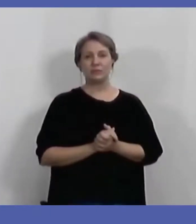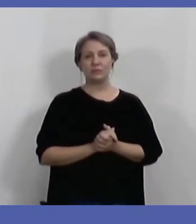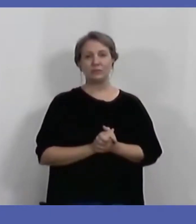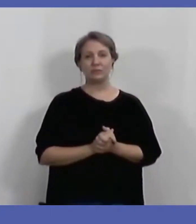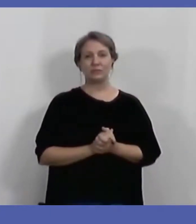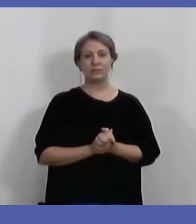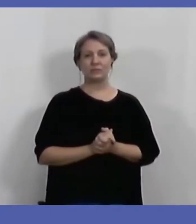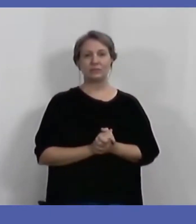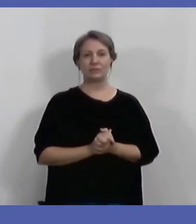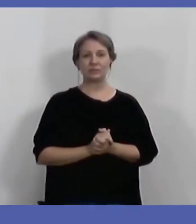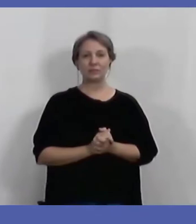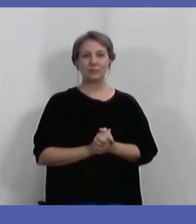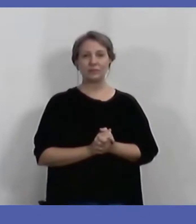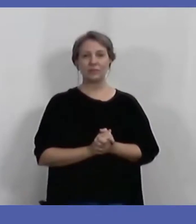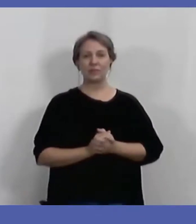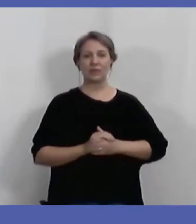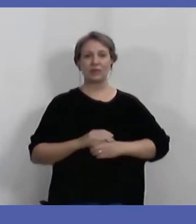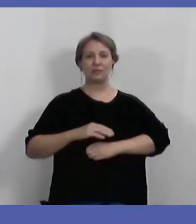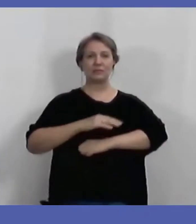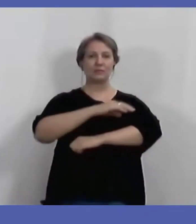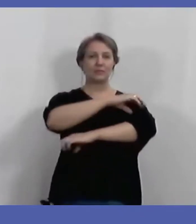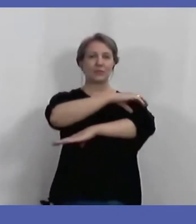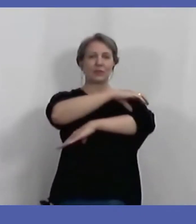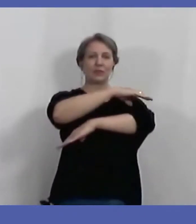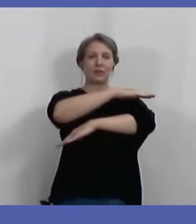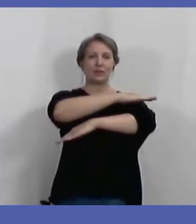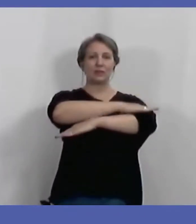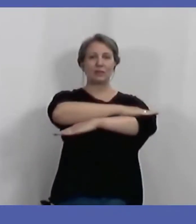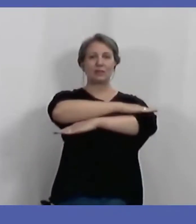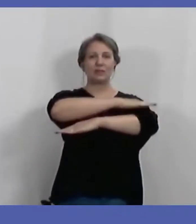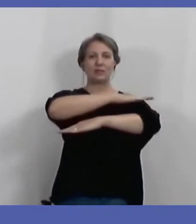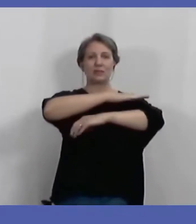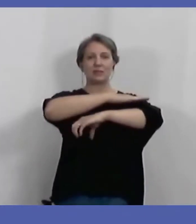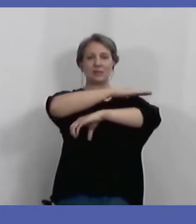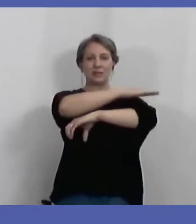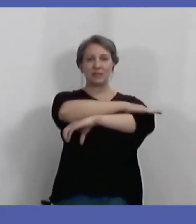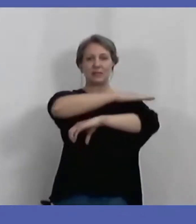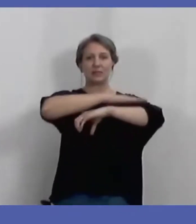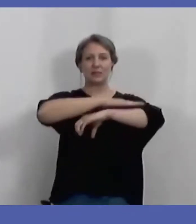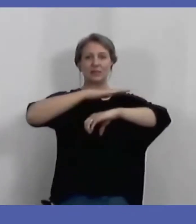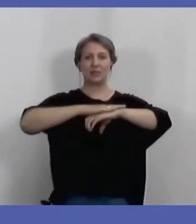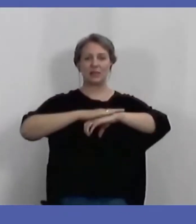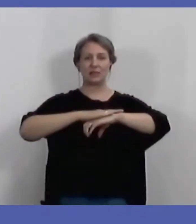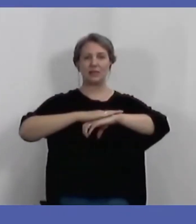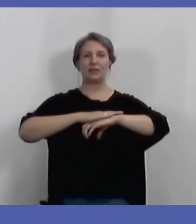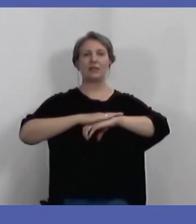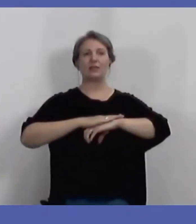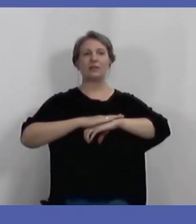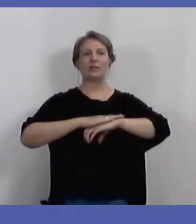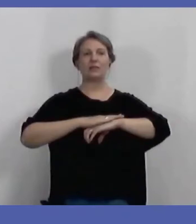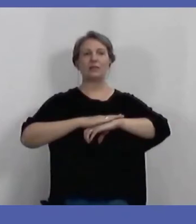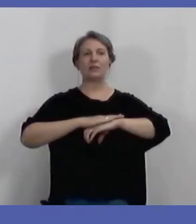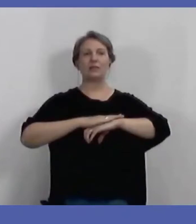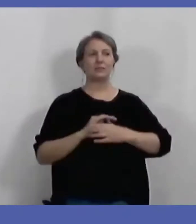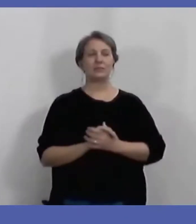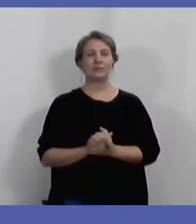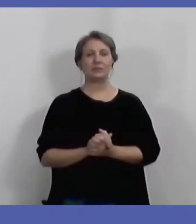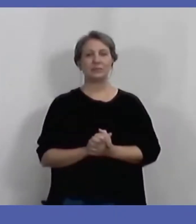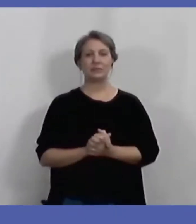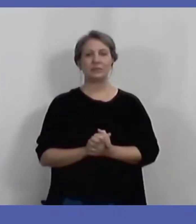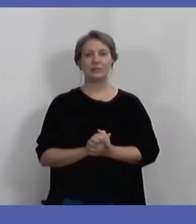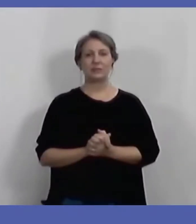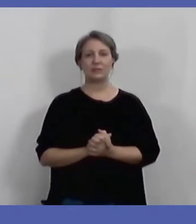para Cesareia de Filipe. E Cesareia de Filipe fica ao